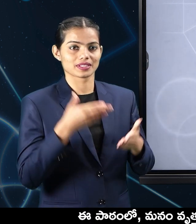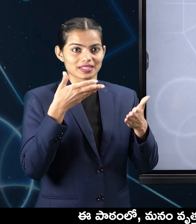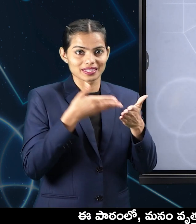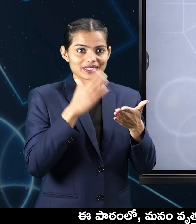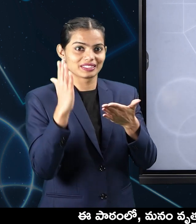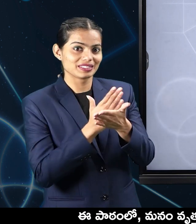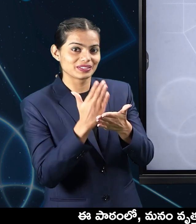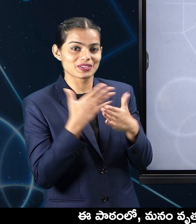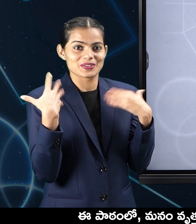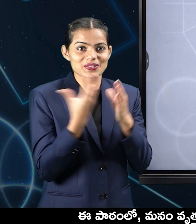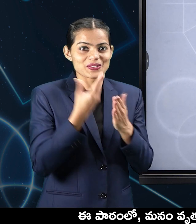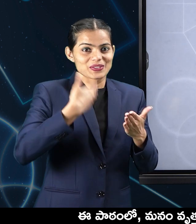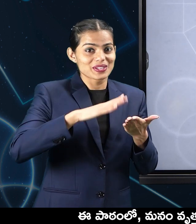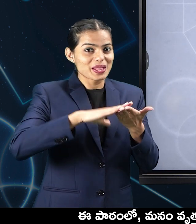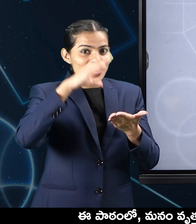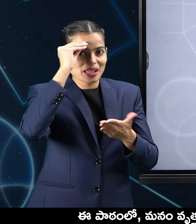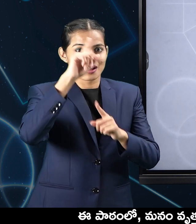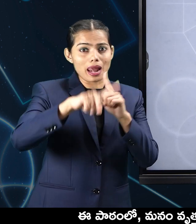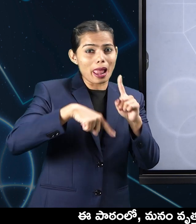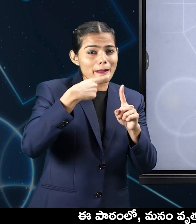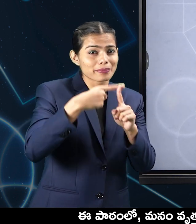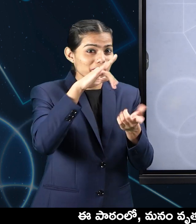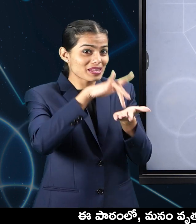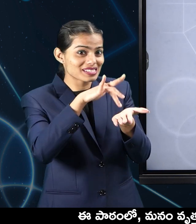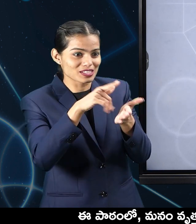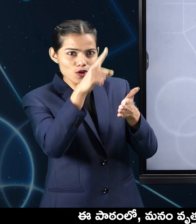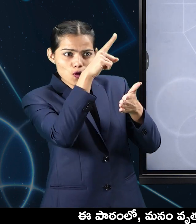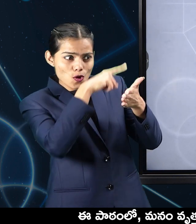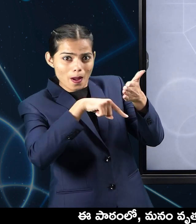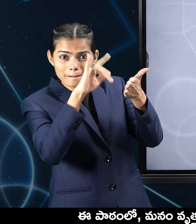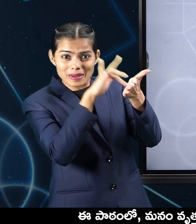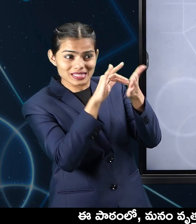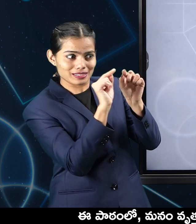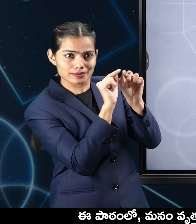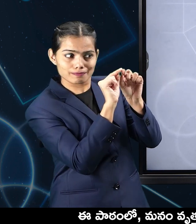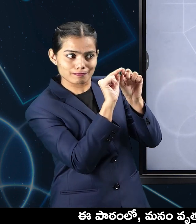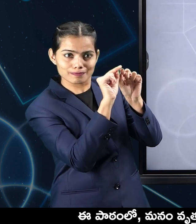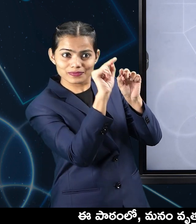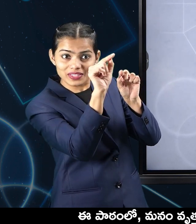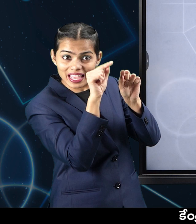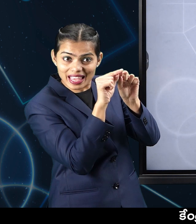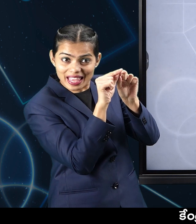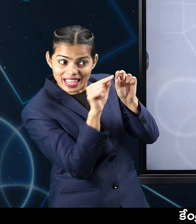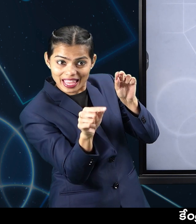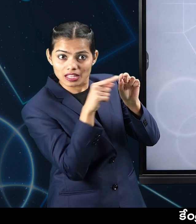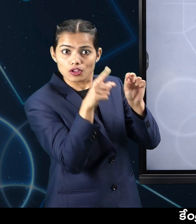ఈ పాఠంలో మనం వృత్తం యొక్క కేంద్రం మరియు వ్యాసార్థం గురించి నేర్చుకుంటాము. కేంద్రం స్థిర